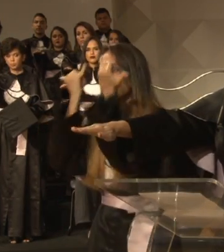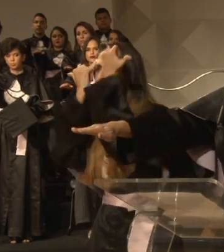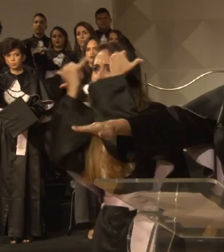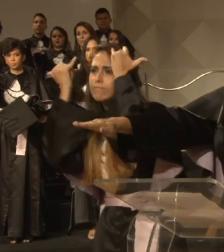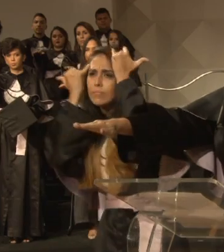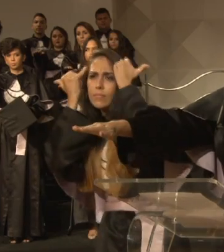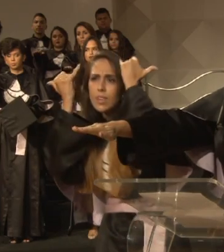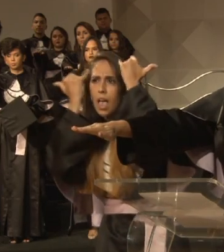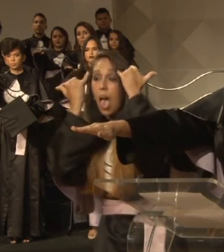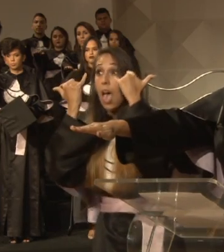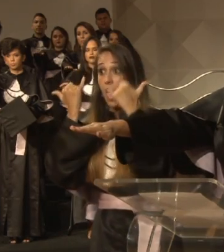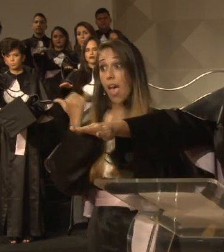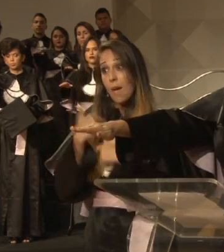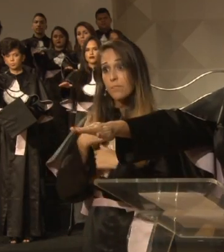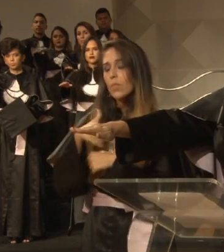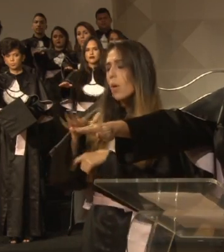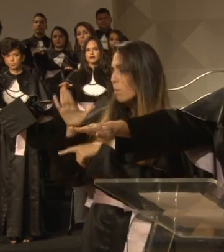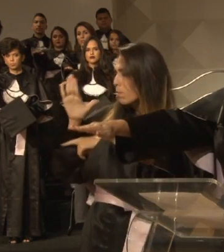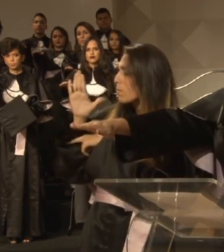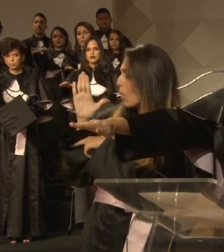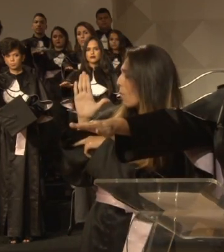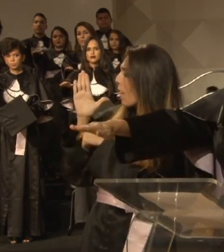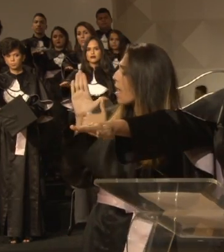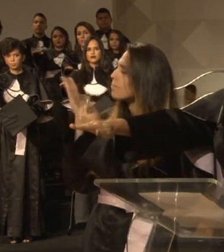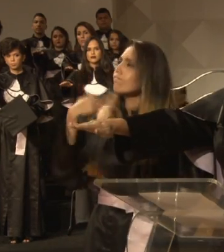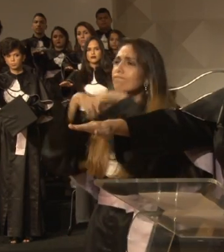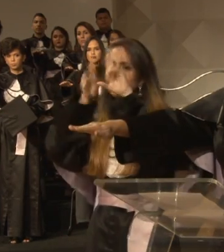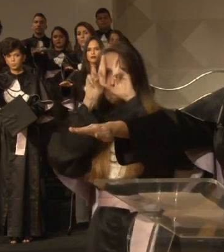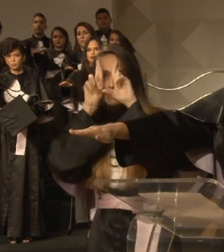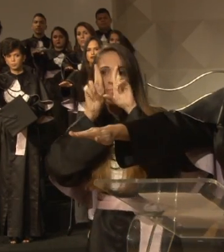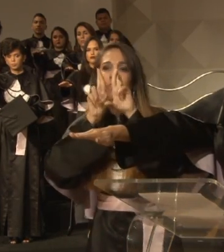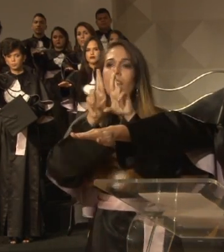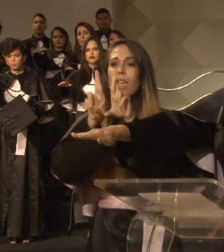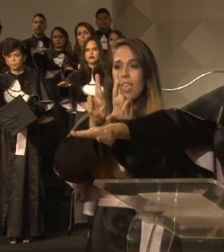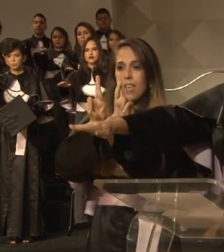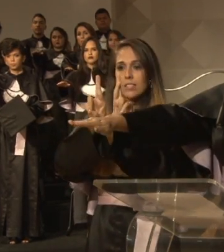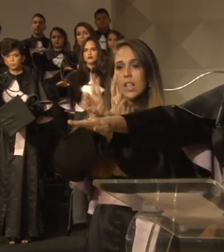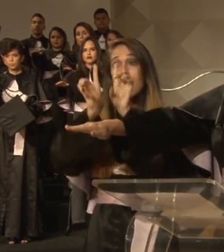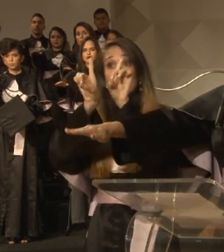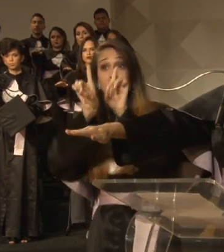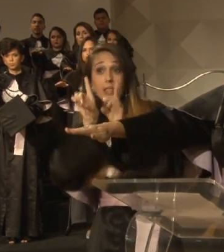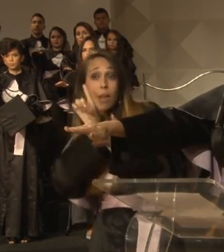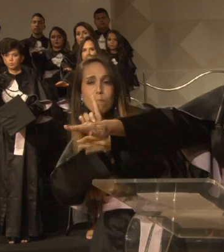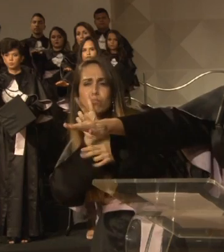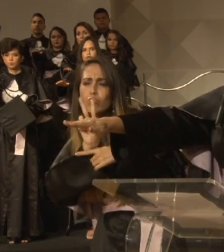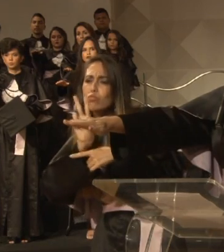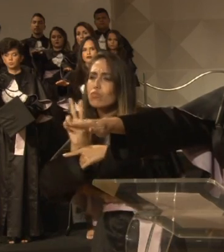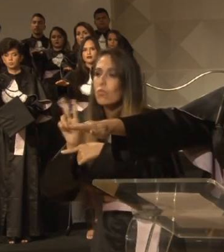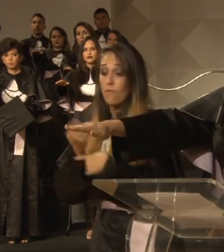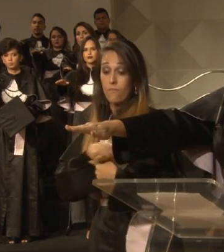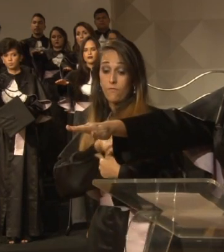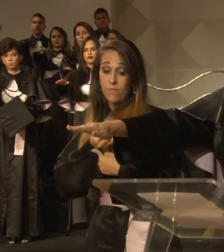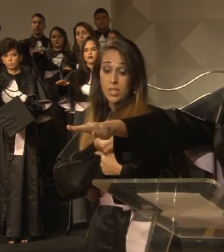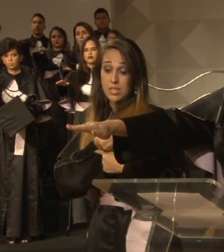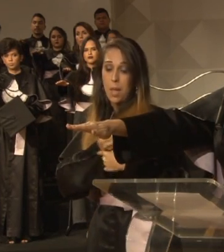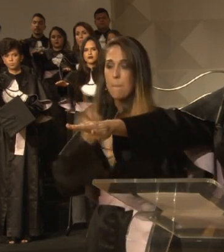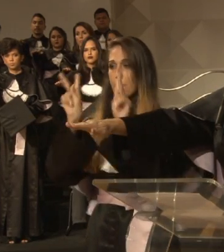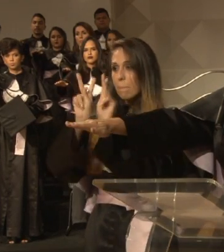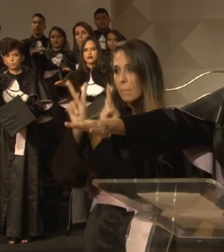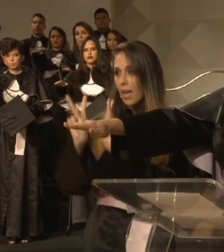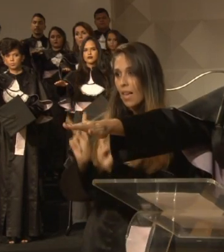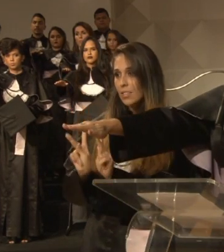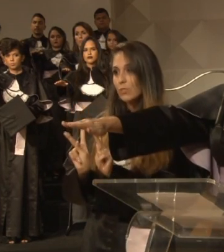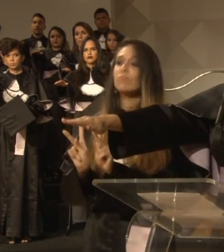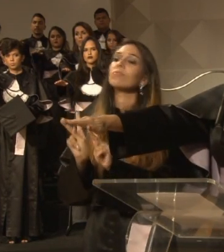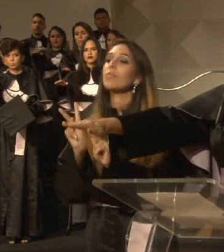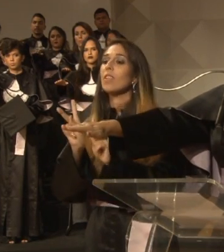ética, respeitando a liberdade e a diversidade de ideias. Prometo respeitar e defender a